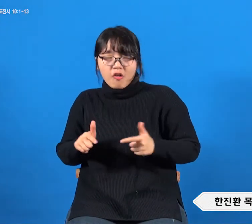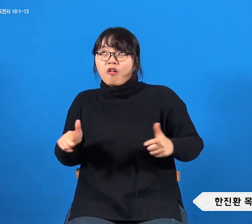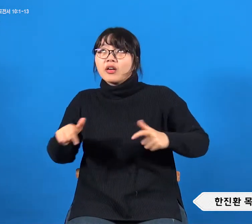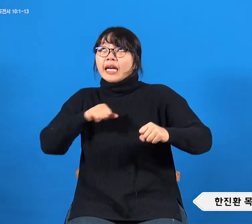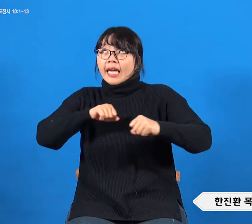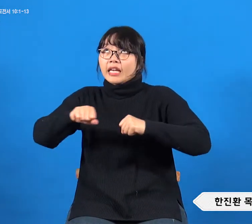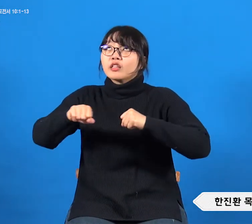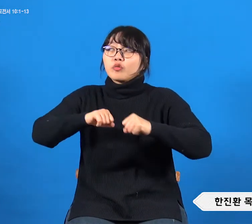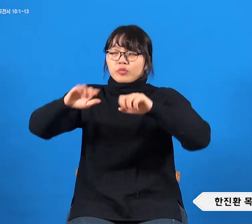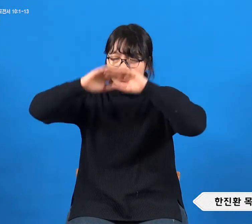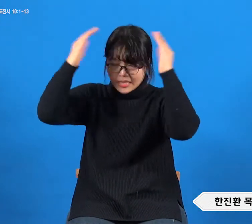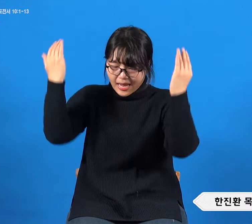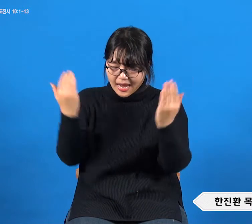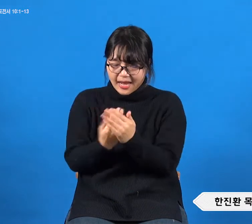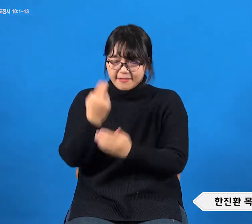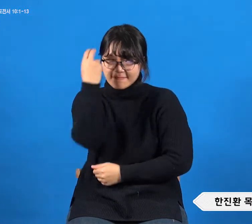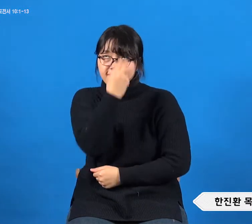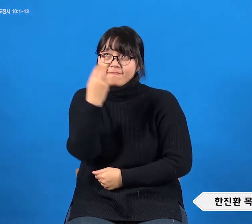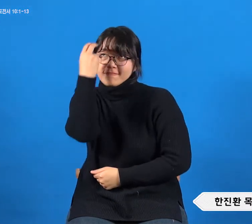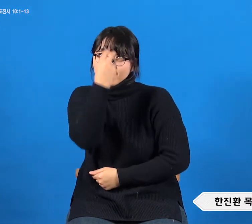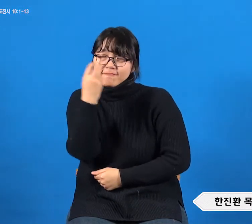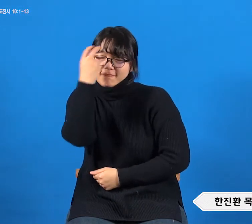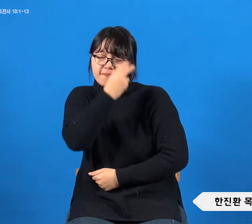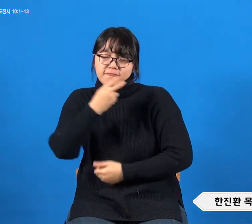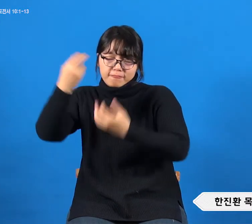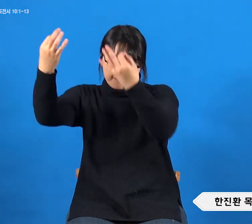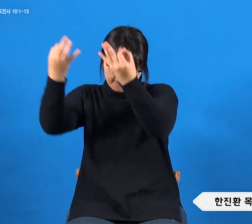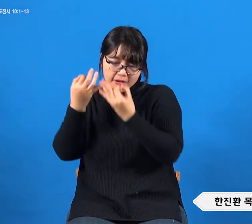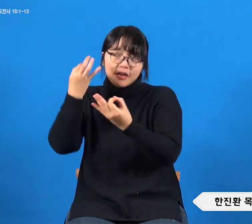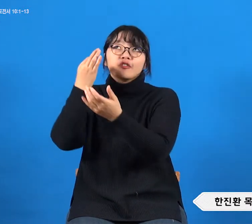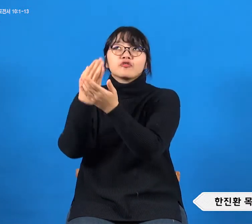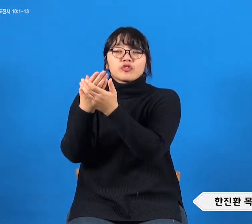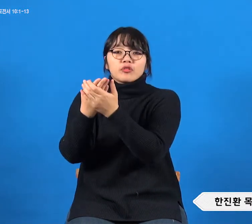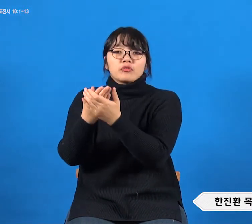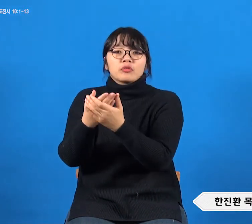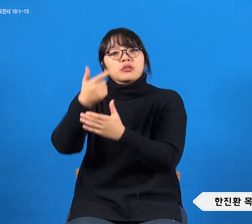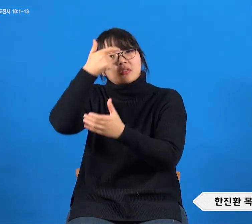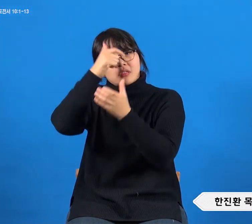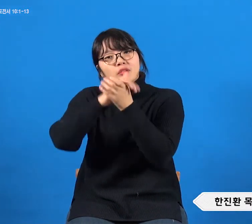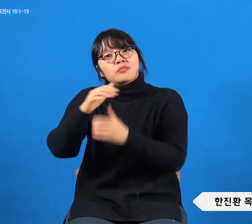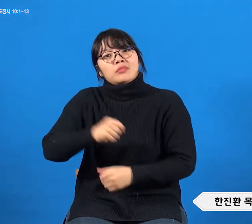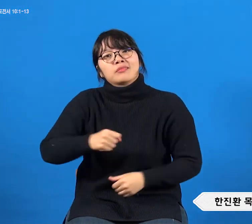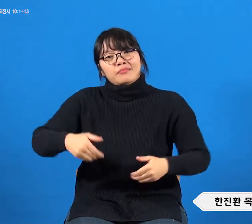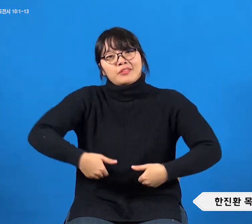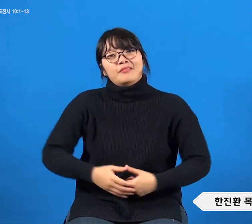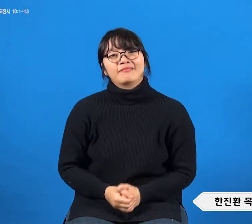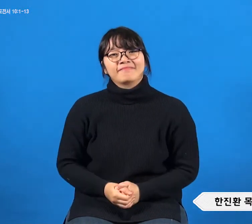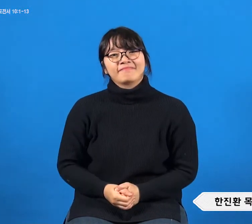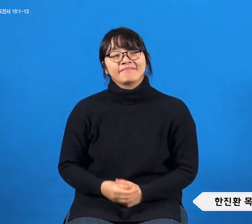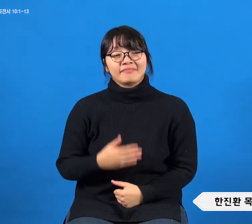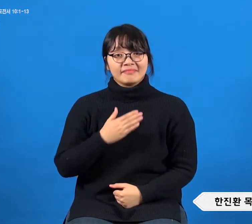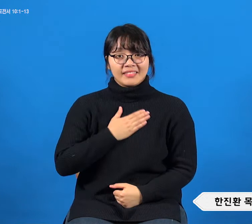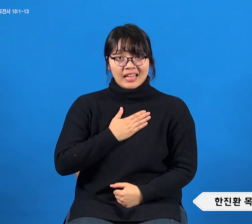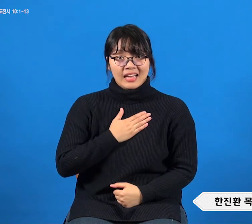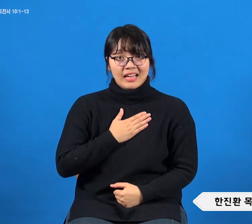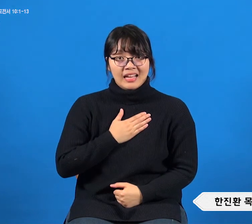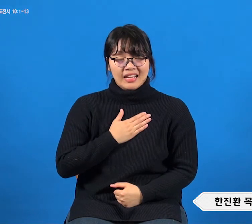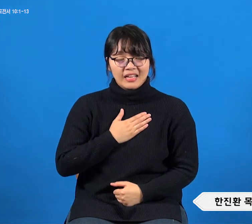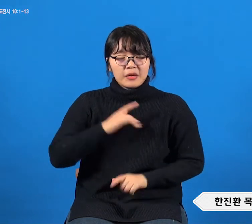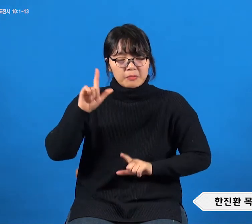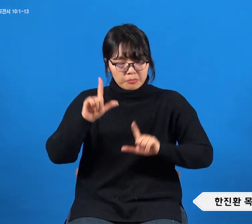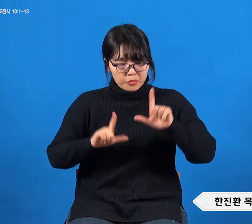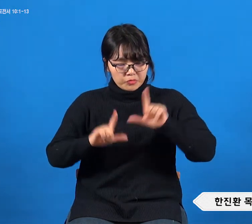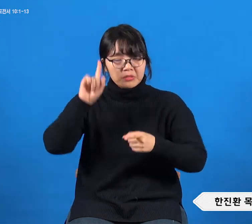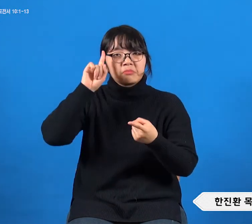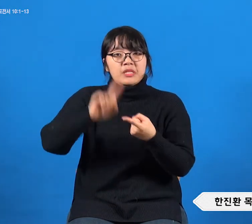행동도 샅샅이 훑어주소서. 그래야 됩니다. 그래서 나의 적나라한